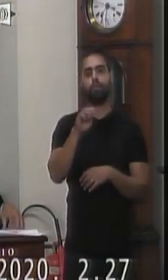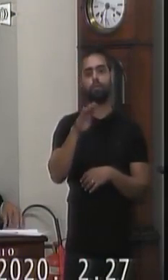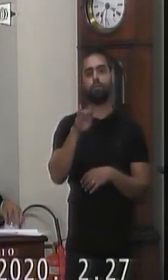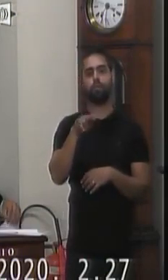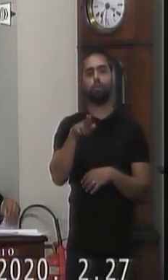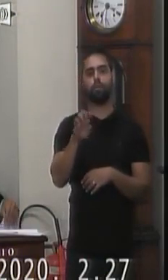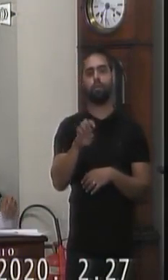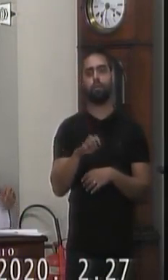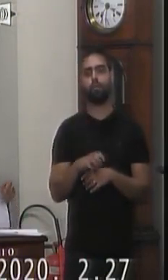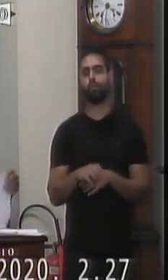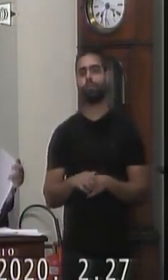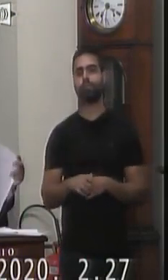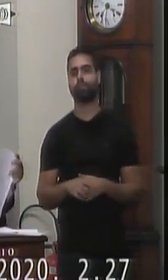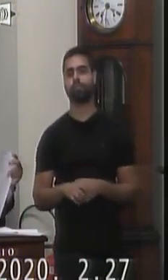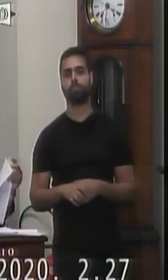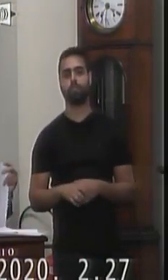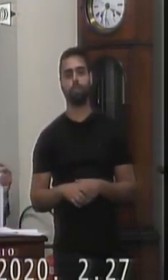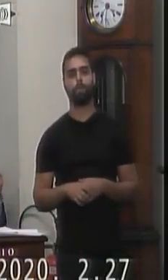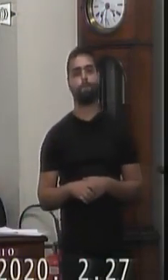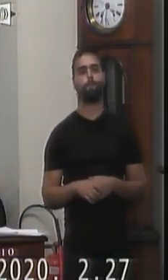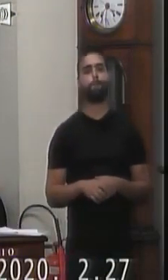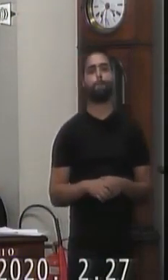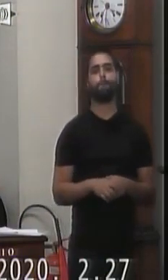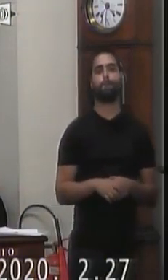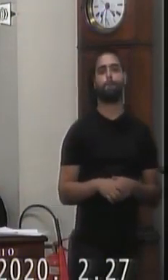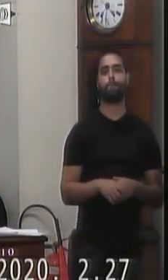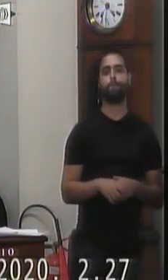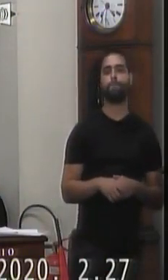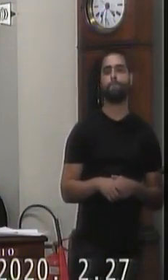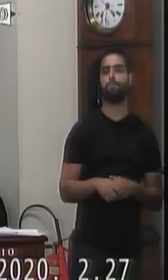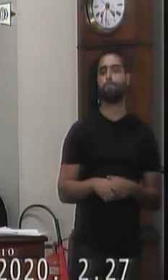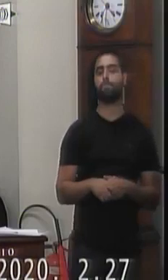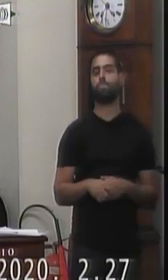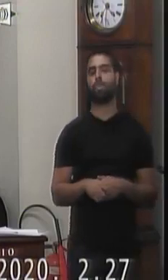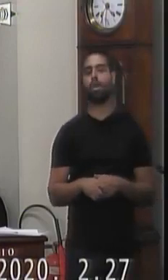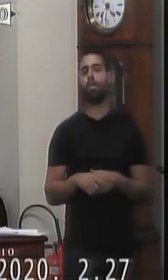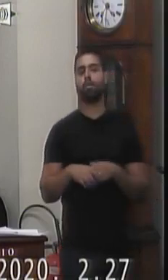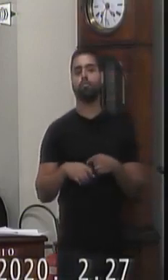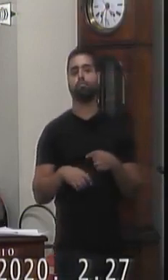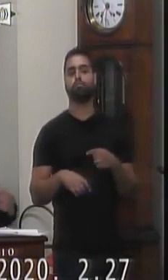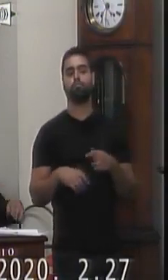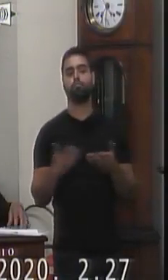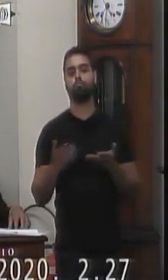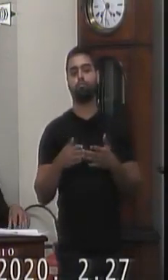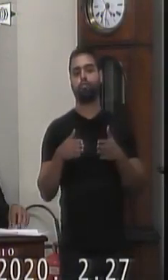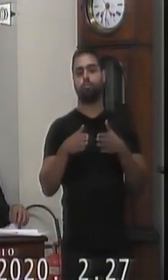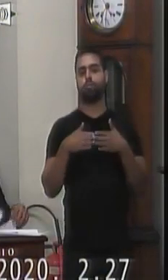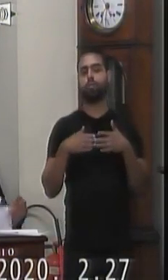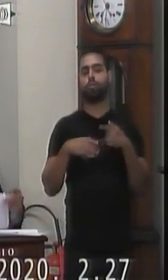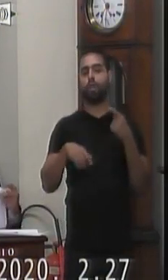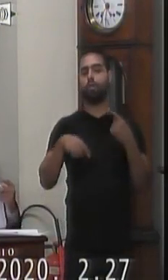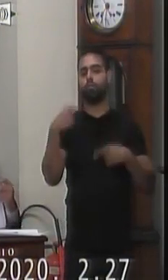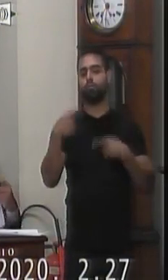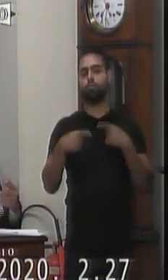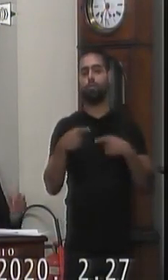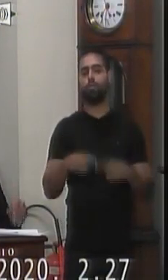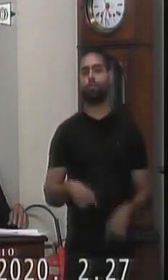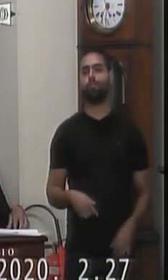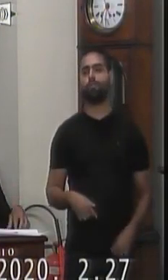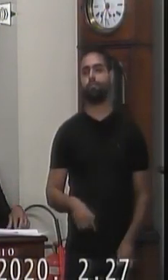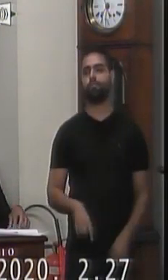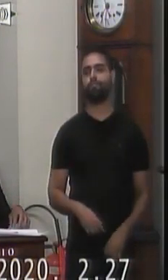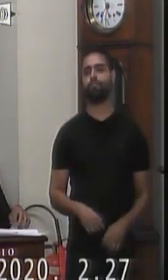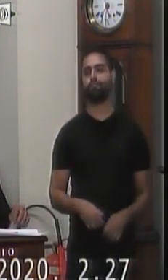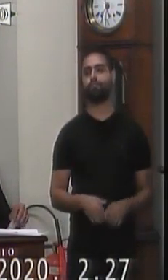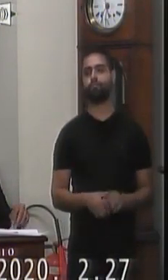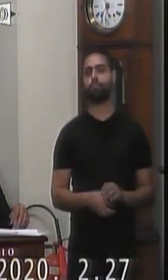Fabiane. Requerimento 42 de 2020, da vereadora Fabiane Vasconcelos, se encontra